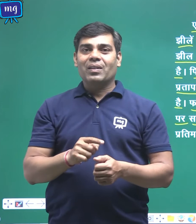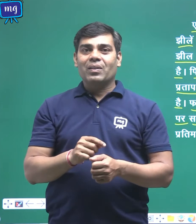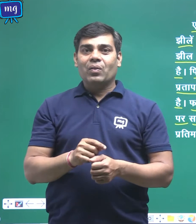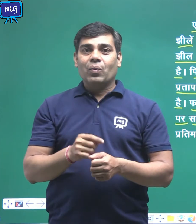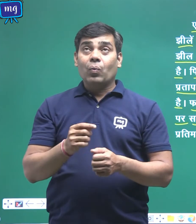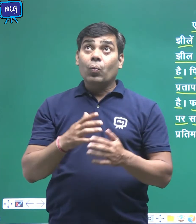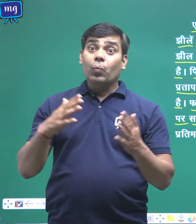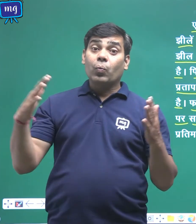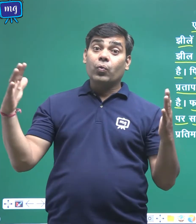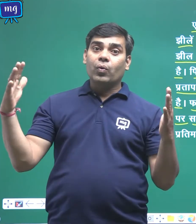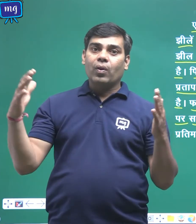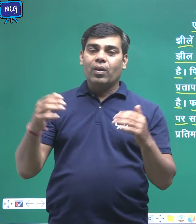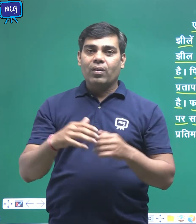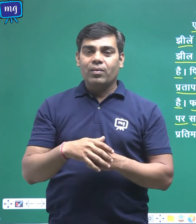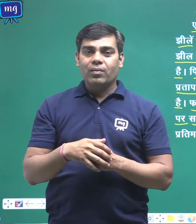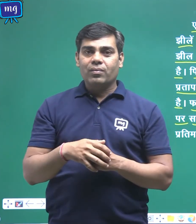विशाल